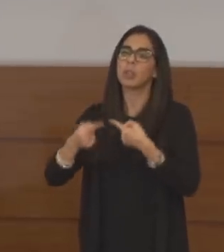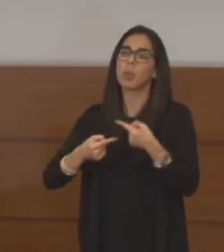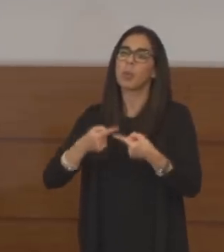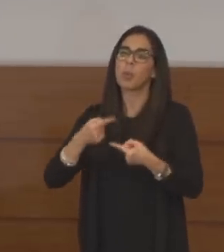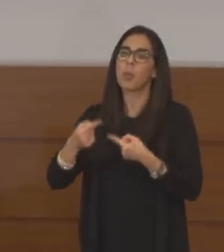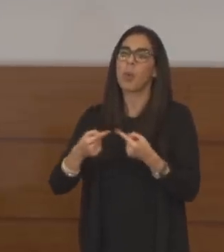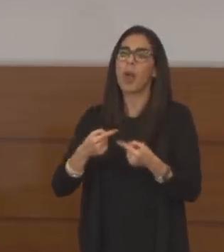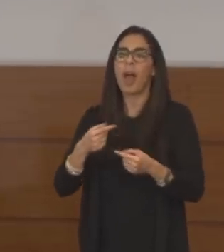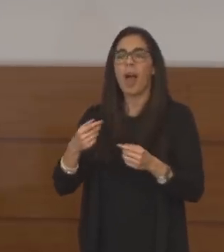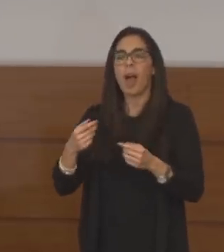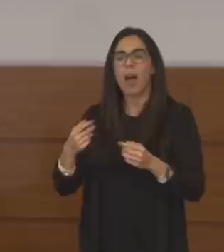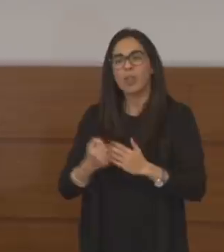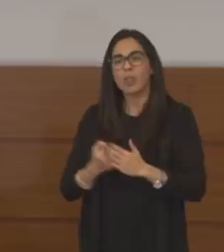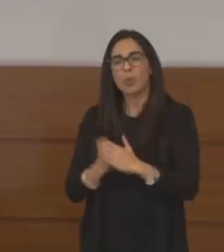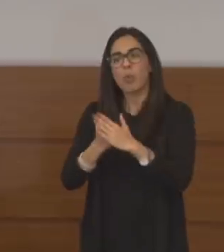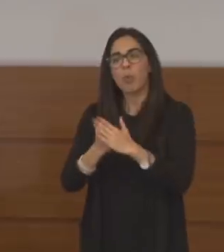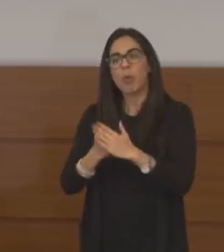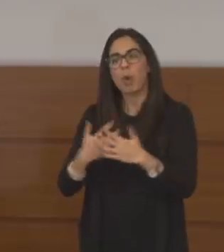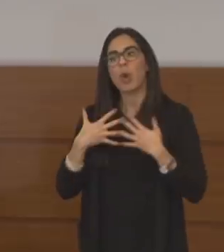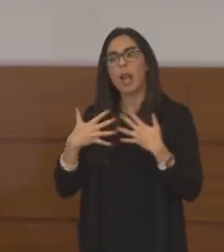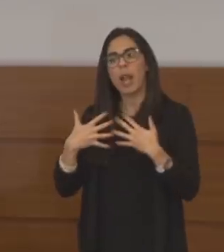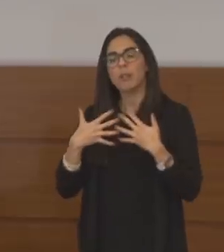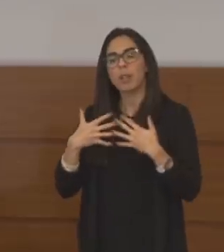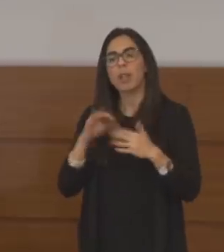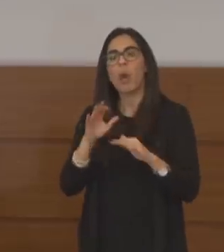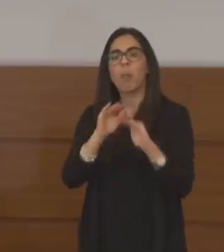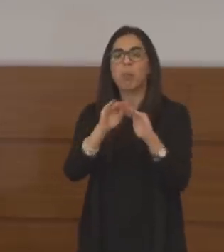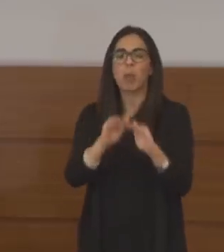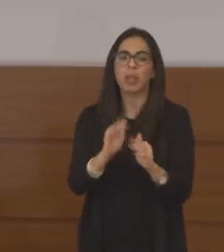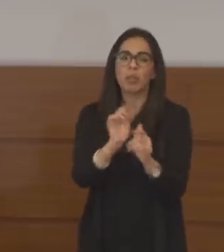dei dispositivi di protezione individuale